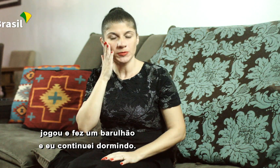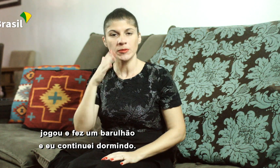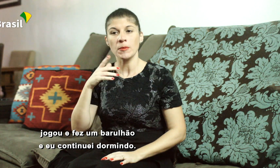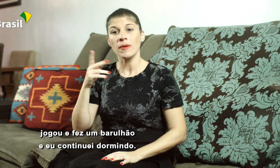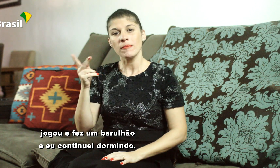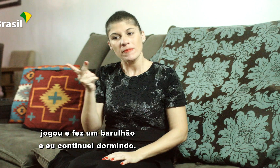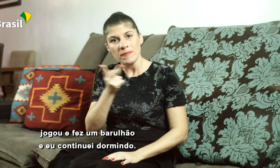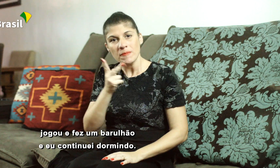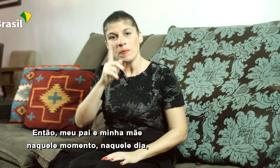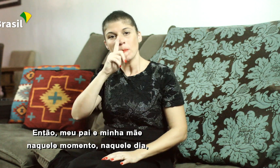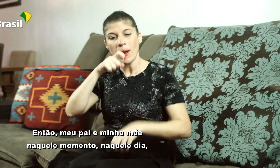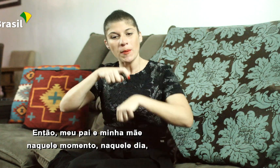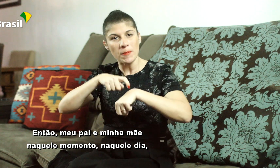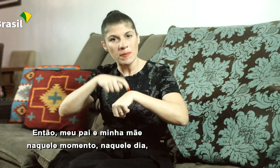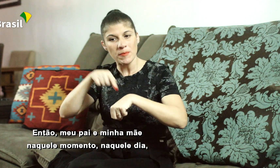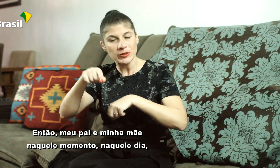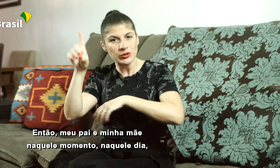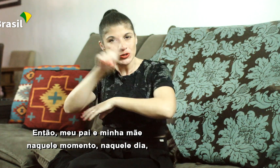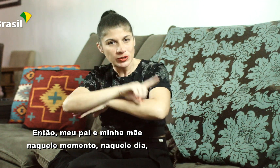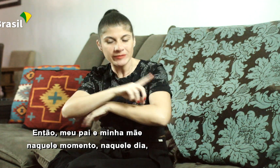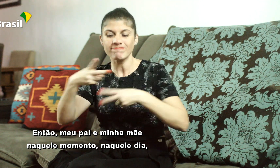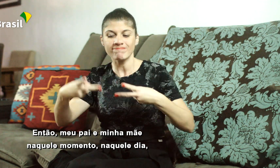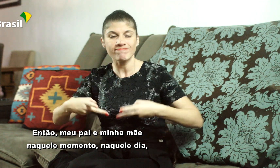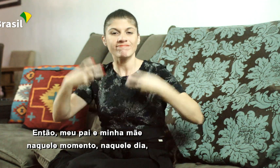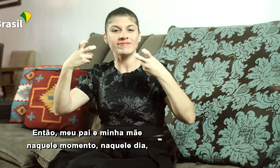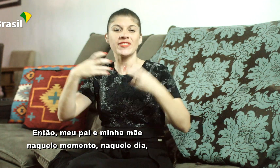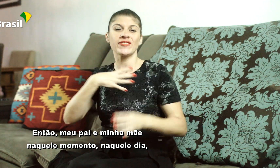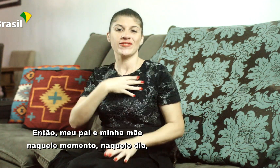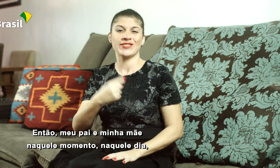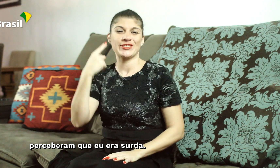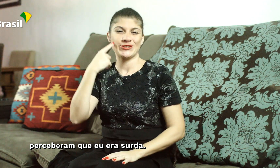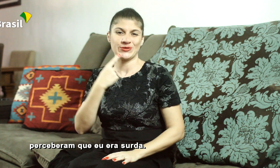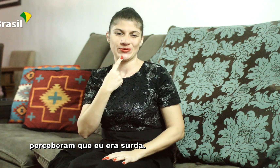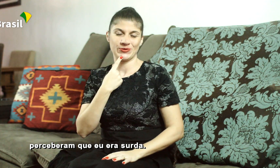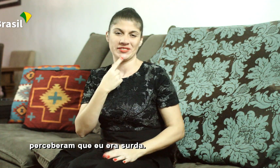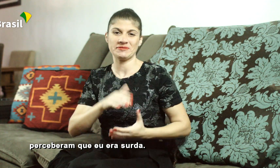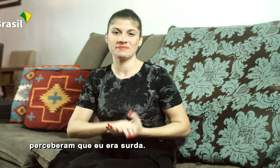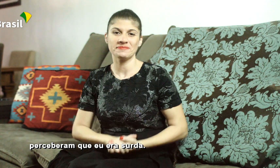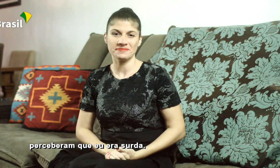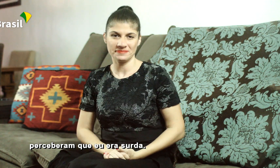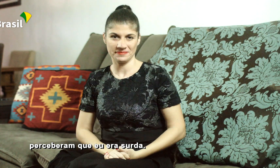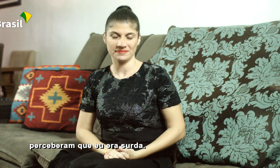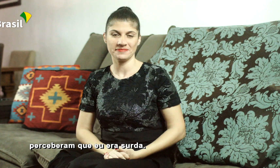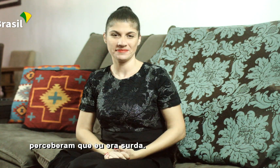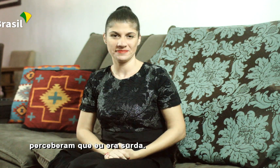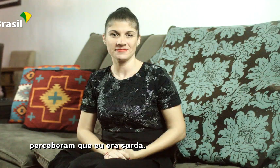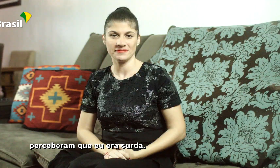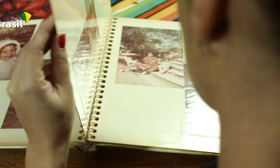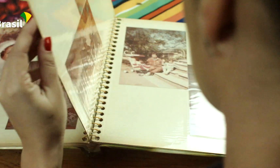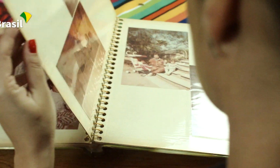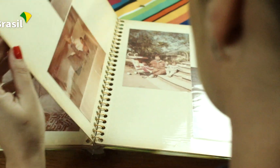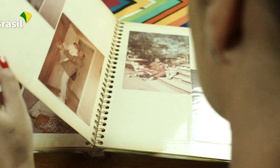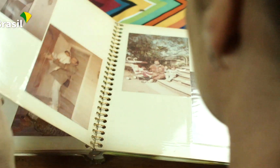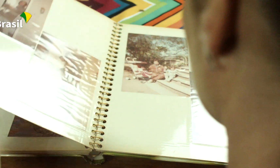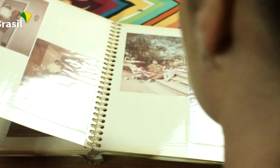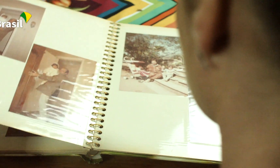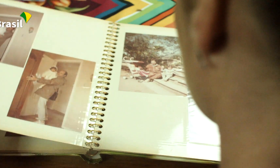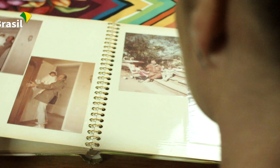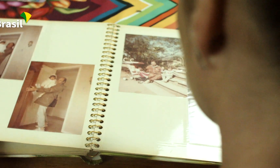dormindo. Então meu pai e minha mãe naquele momento, naquele dia, perceberam que eu era surda. Janaína vira as páginas do